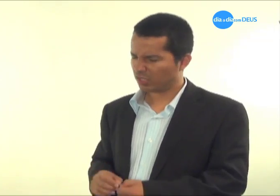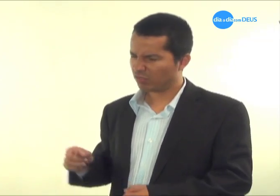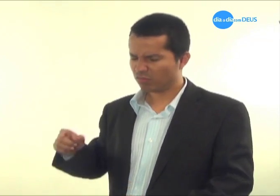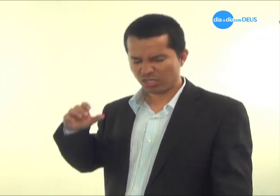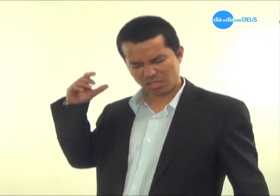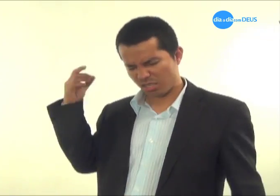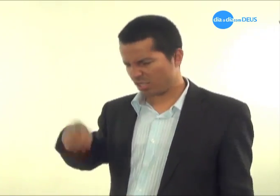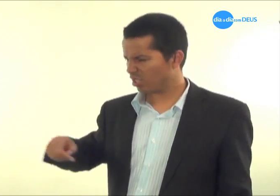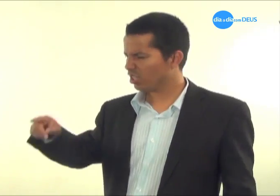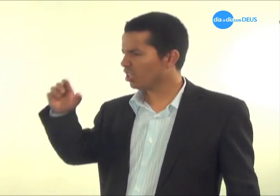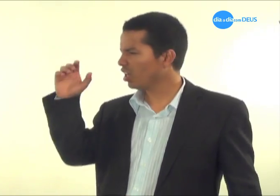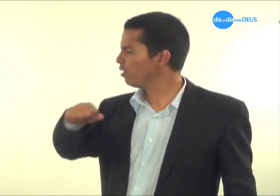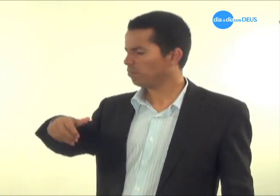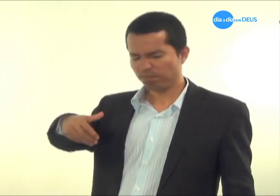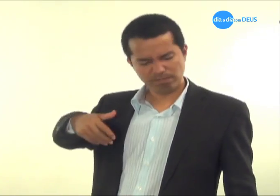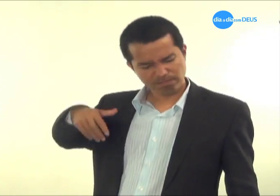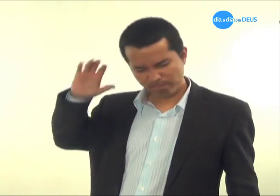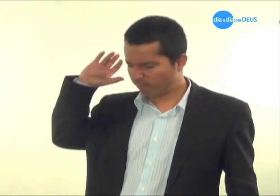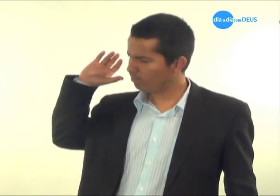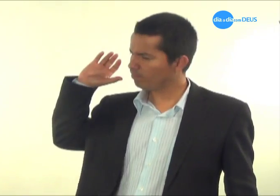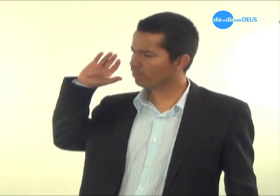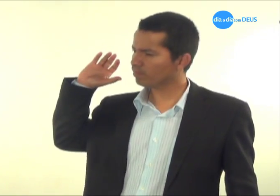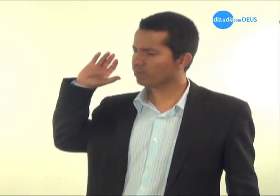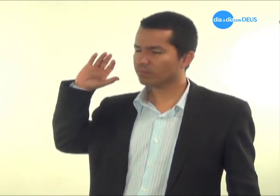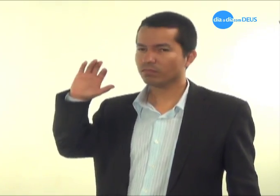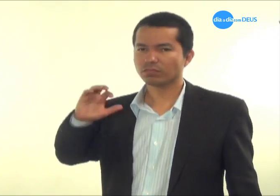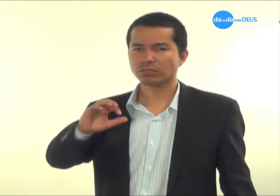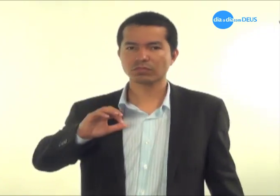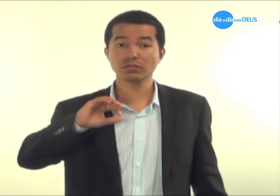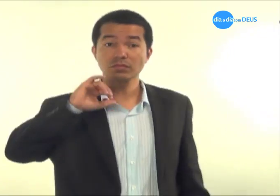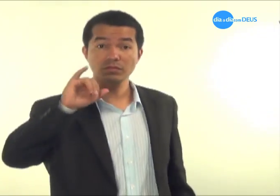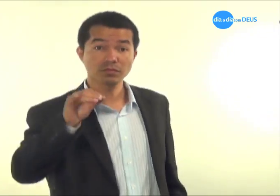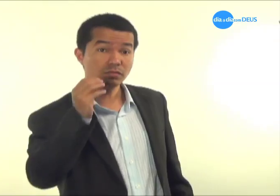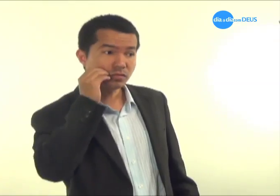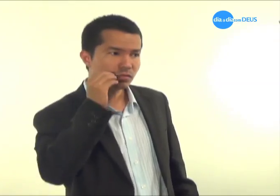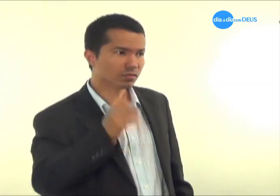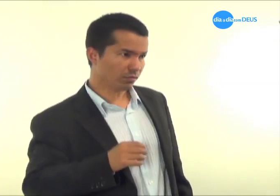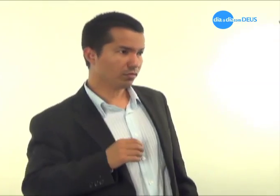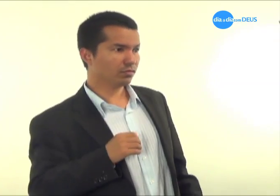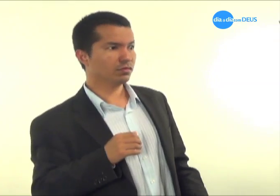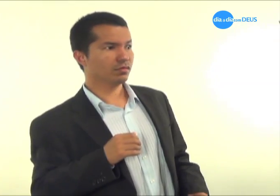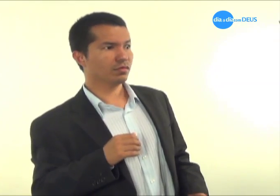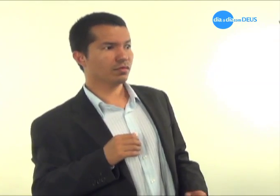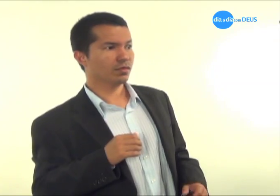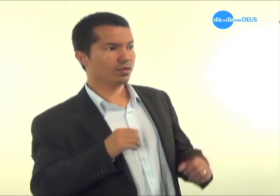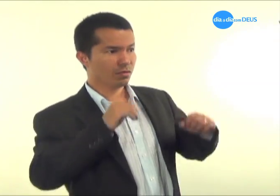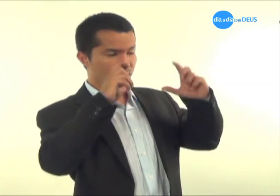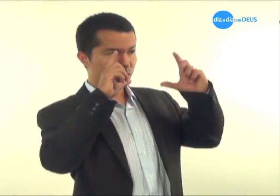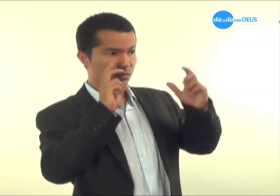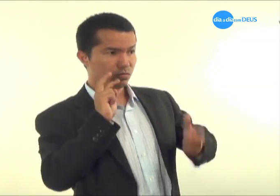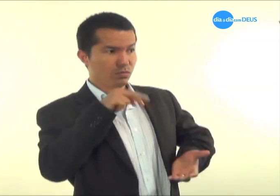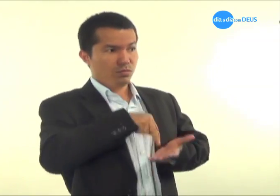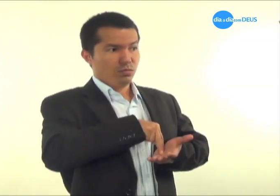o que você tem que fazer, já que não tem jeito, você não quer mudar, vai fazer rápido. E Judas